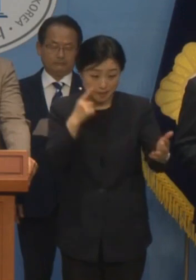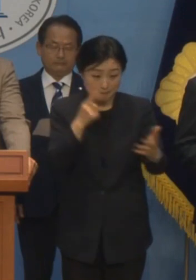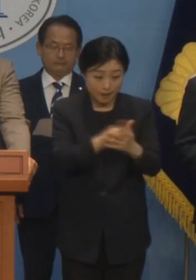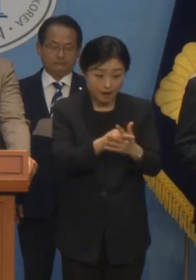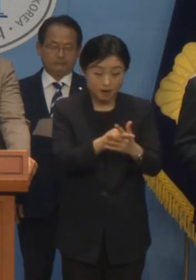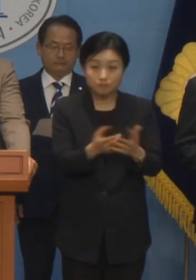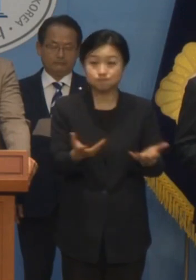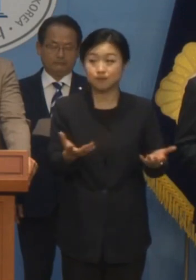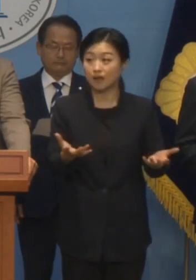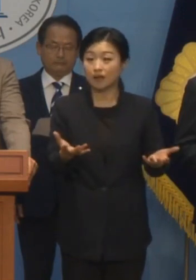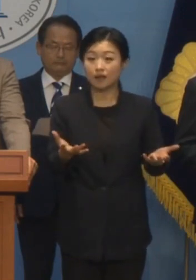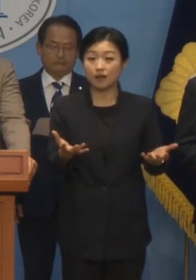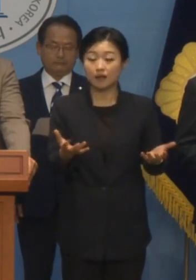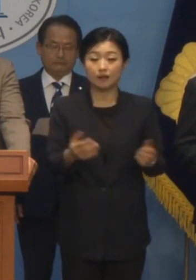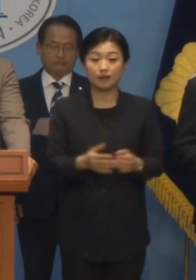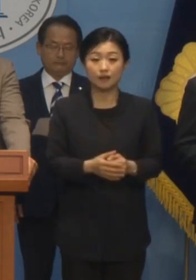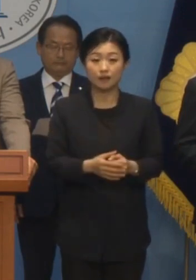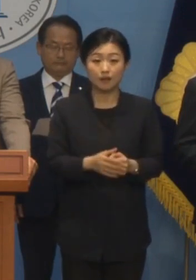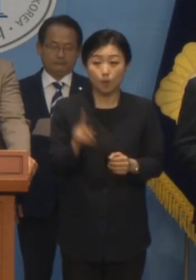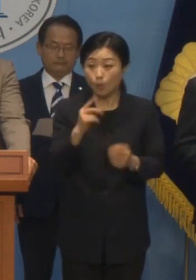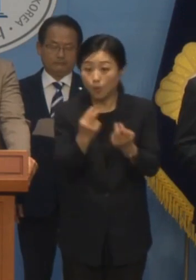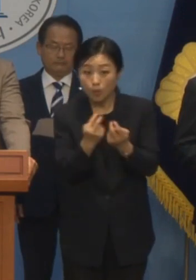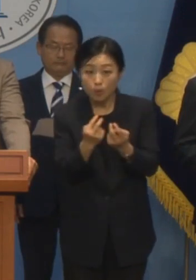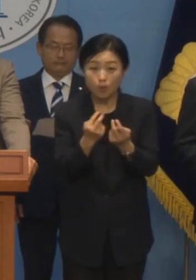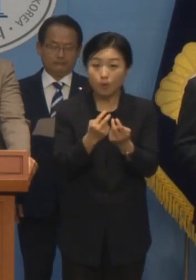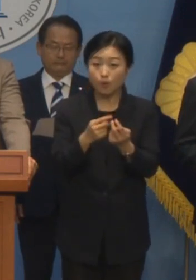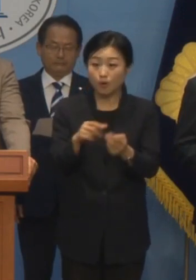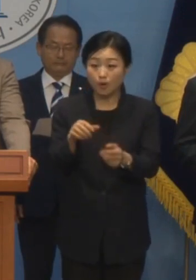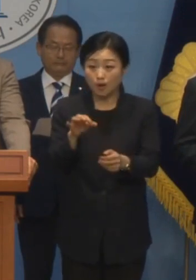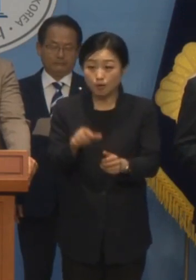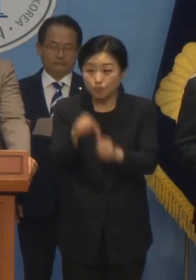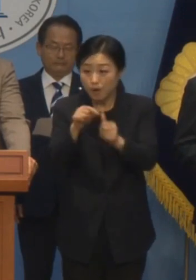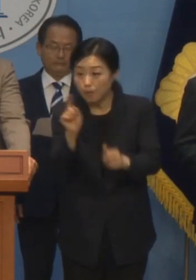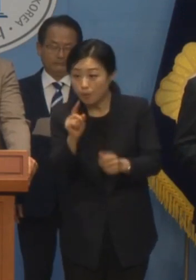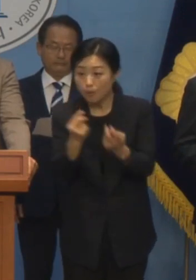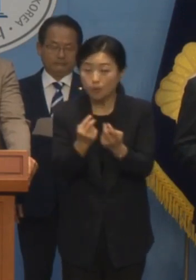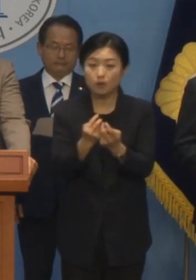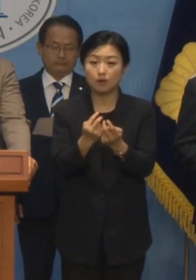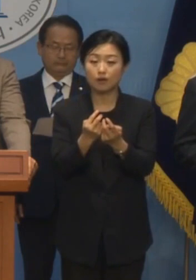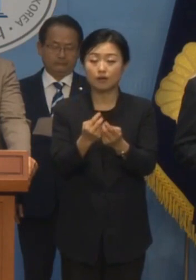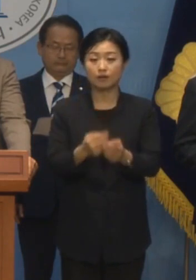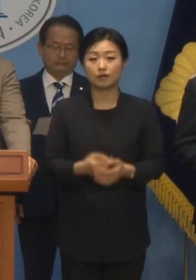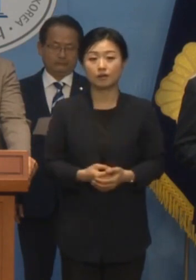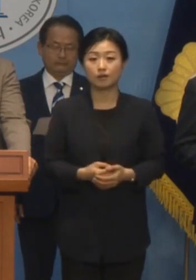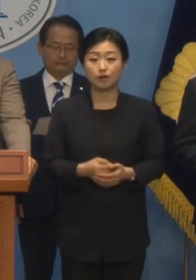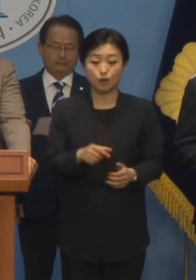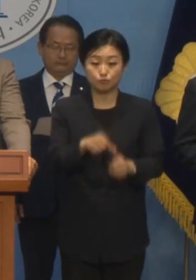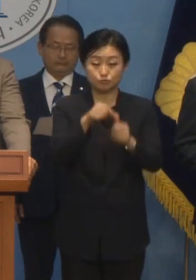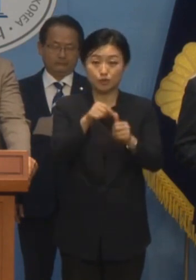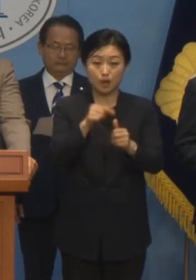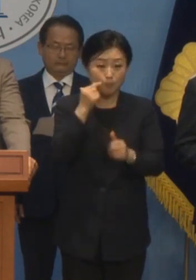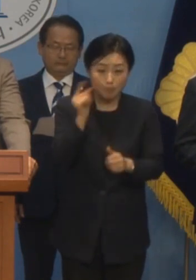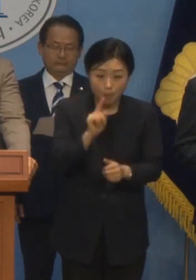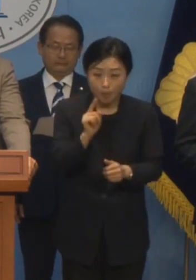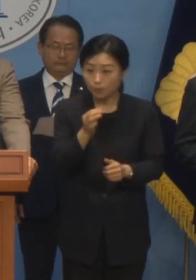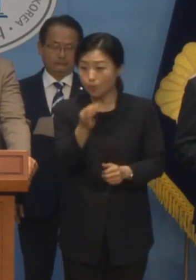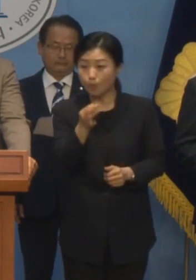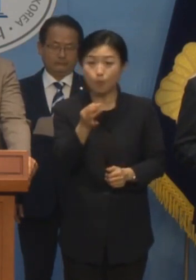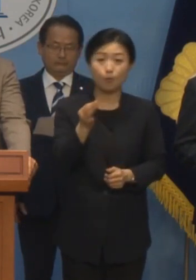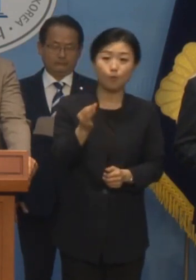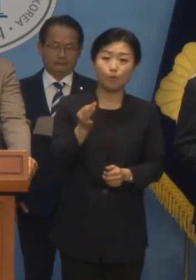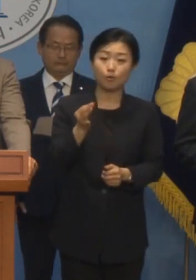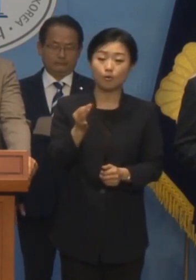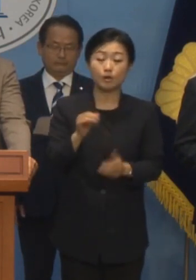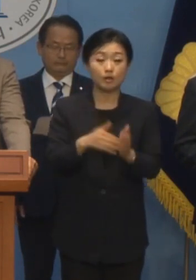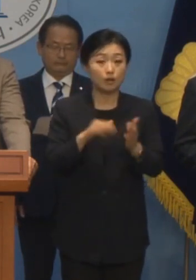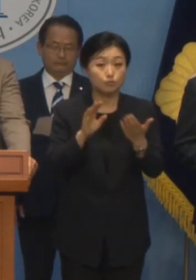어떻게 파악할지, 또 어디를 통해 먼저 피해자를 구제할지, 구제를 위한 비용은 어떻게 마련하고